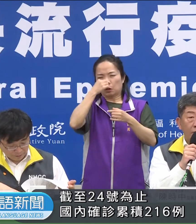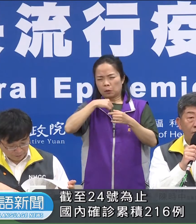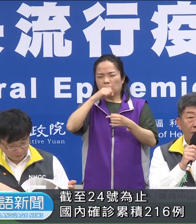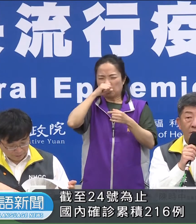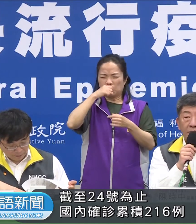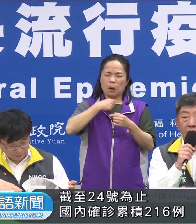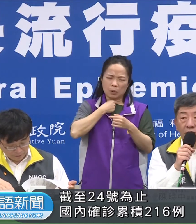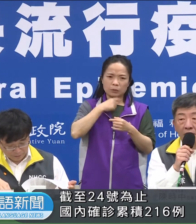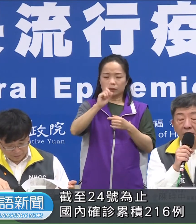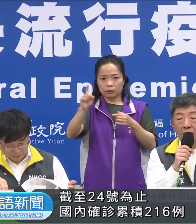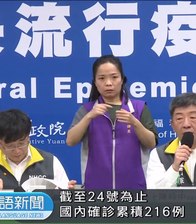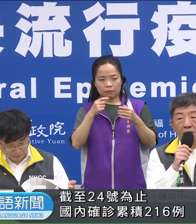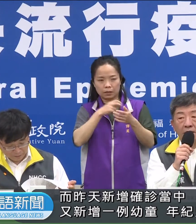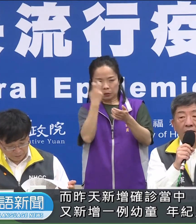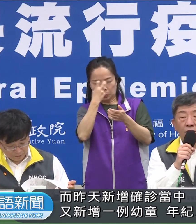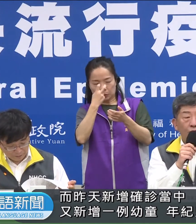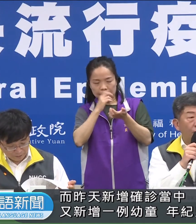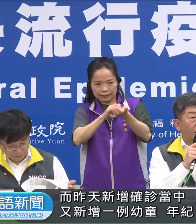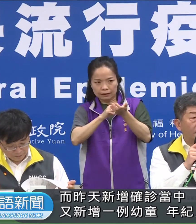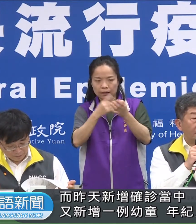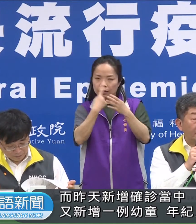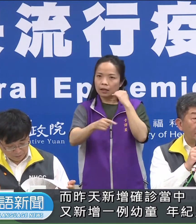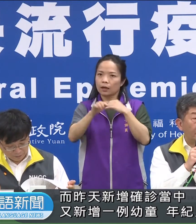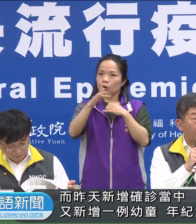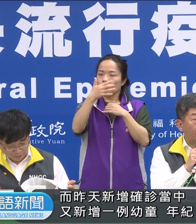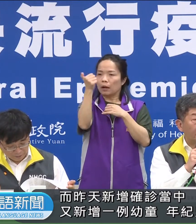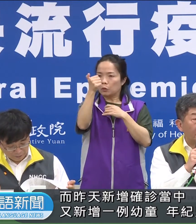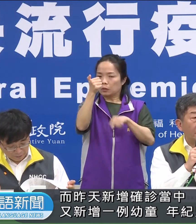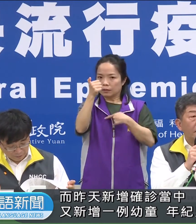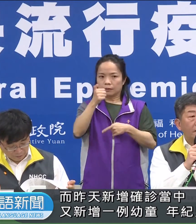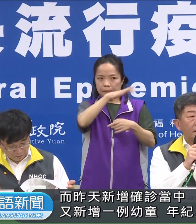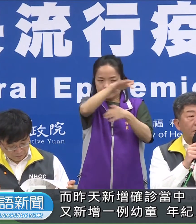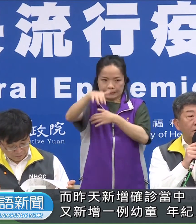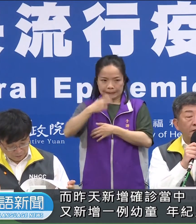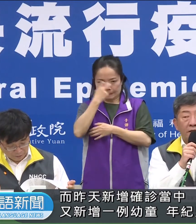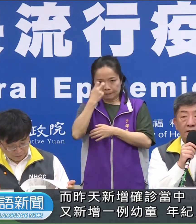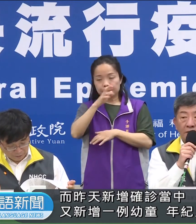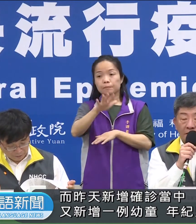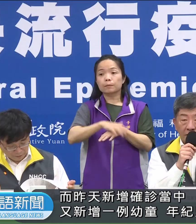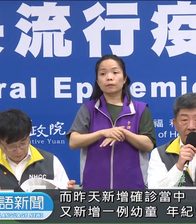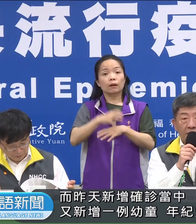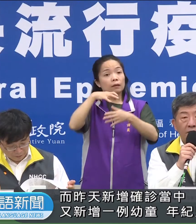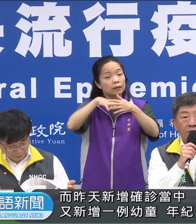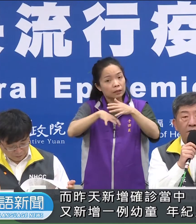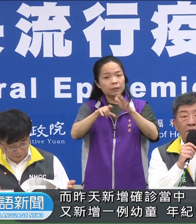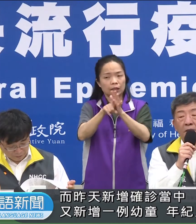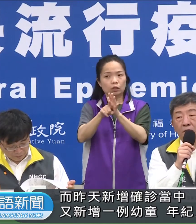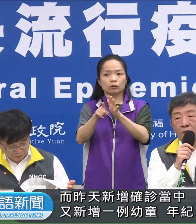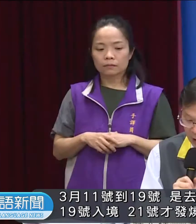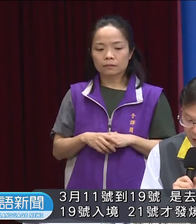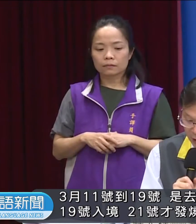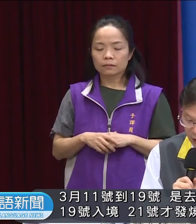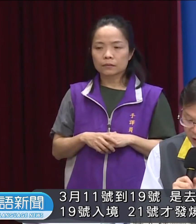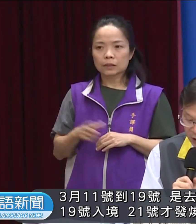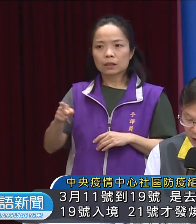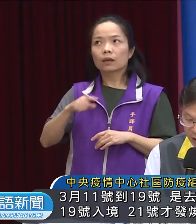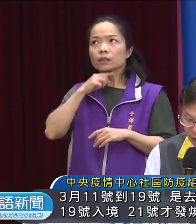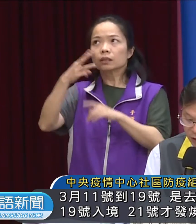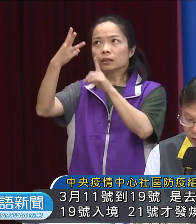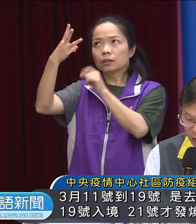计216例，而昨天新增确诊当中又新增1例幼童，年纪只有5岁。 3月11号到